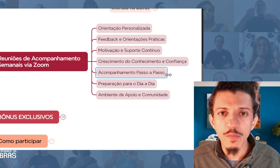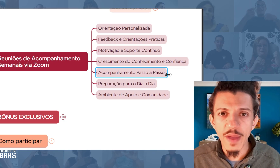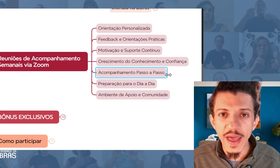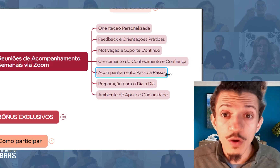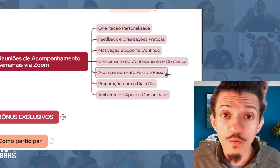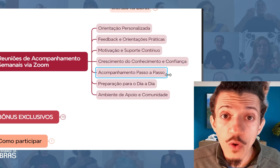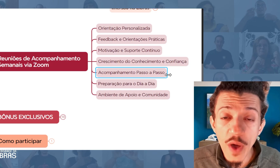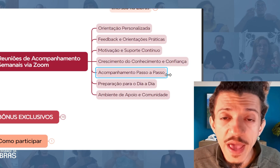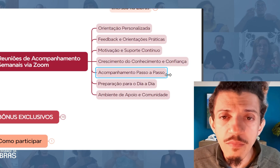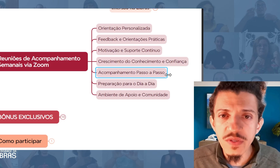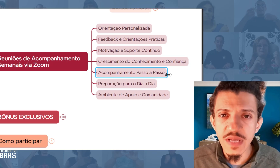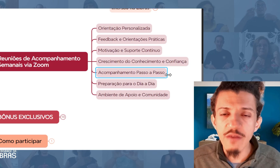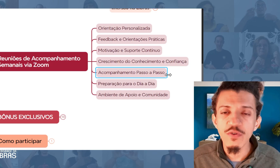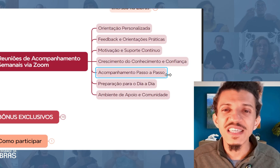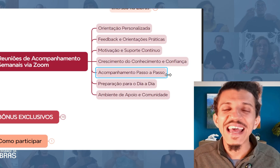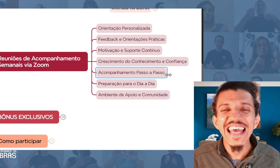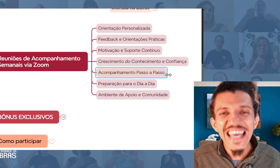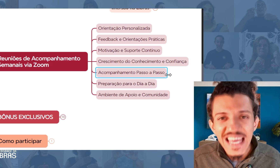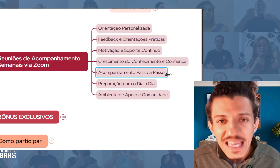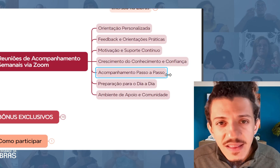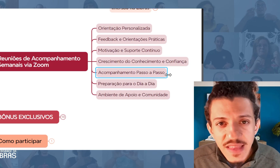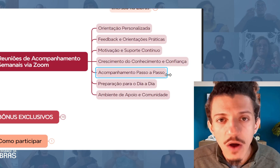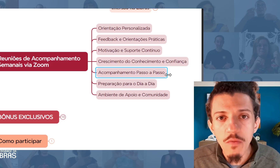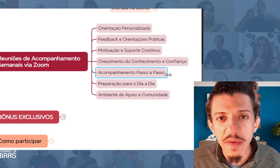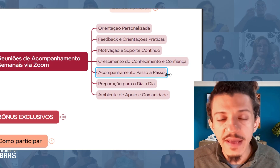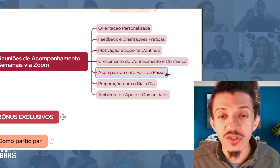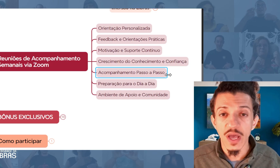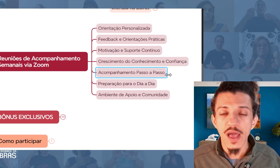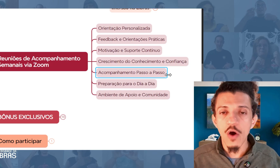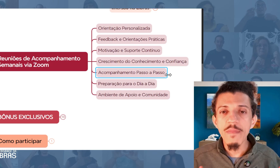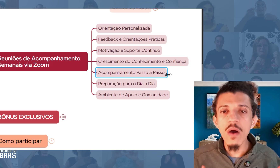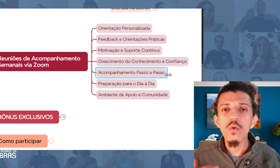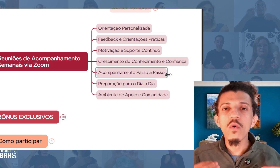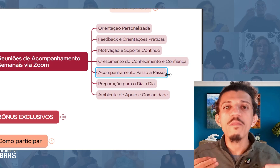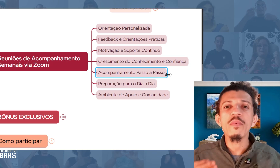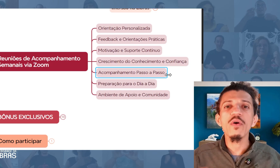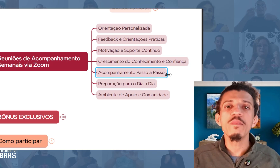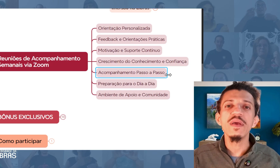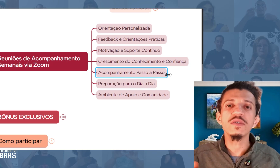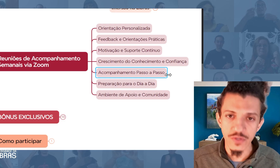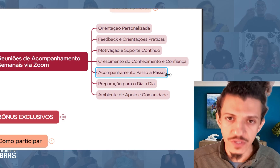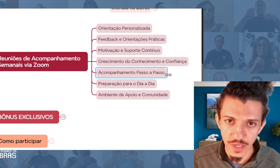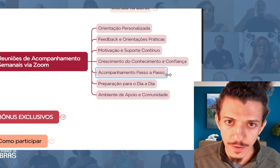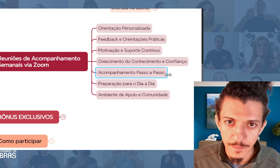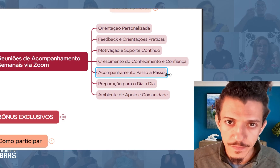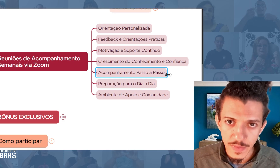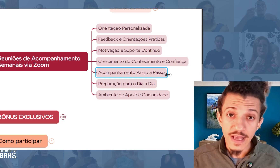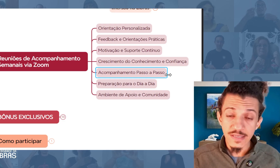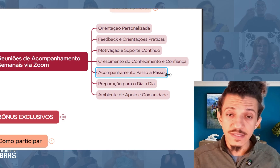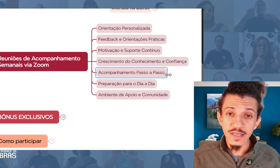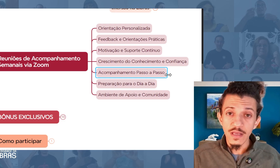contato@unidestrava.com.br que eu vou reembolsar você integralmente. É o meu compromisso com você. E assim, você